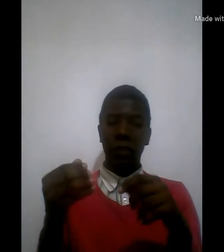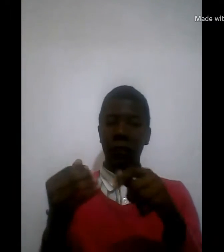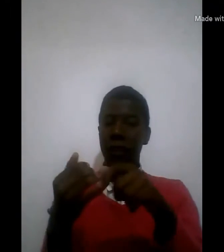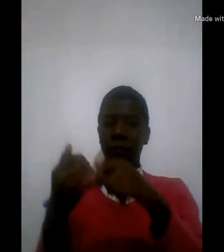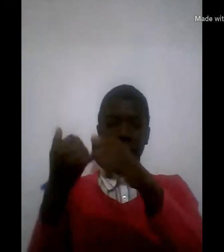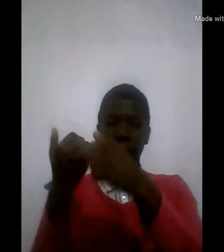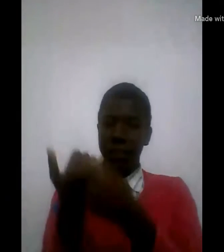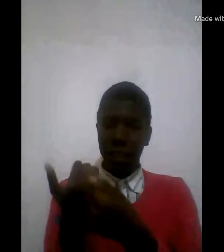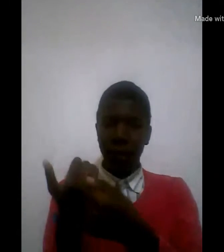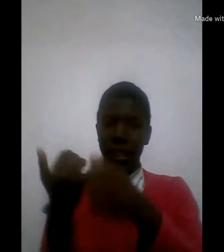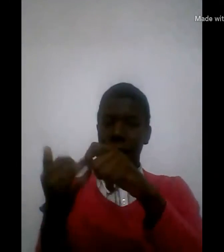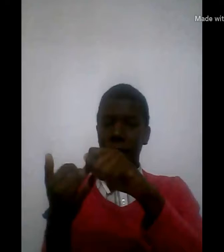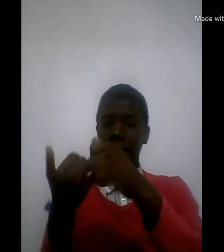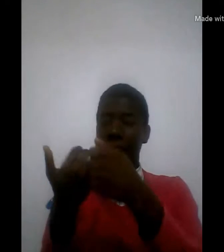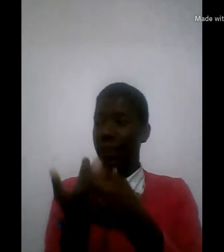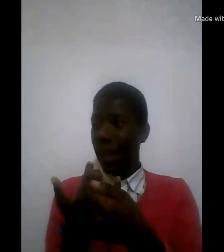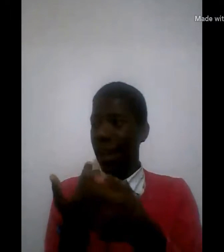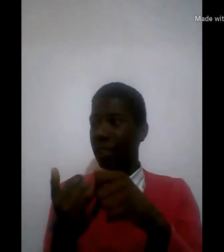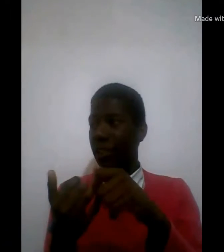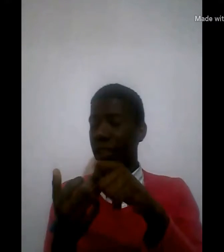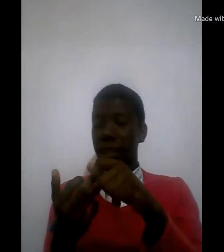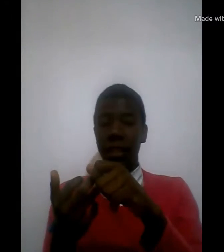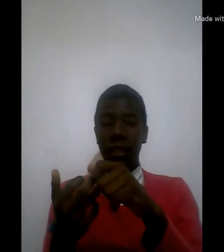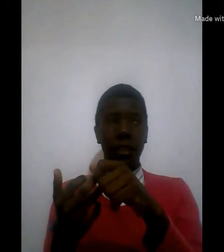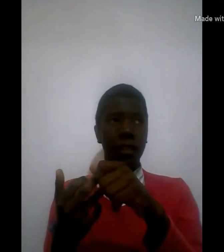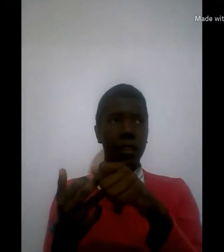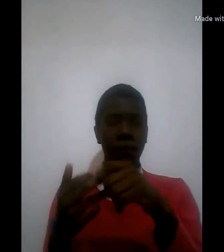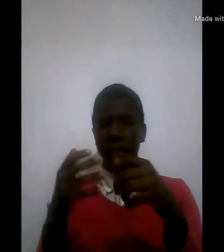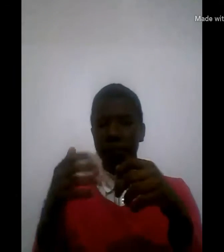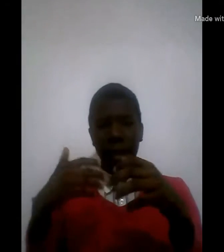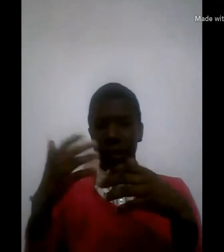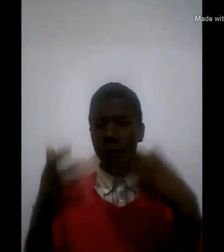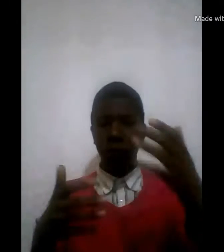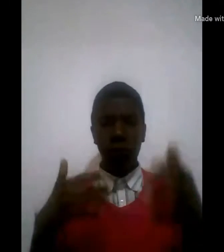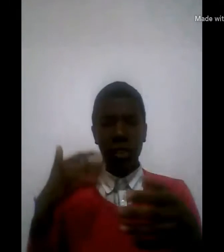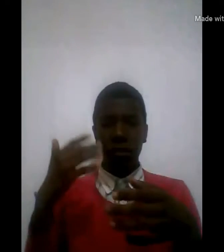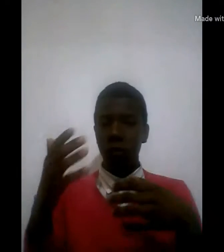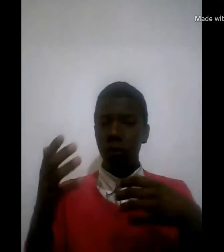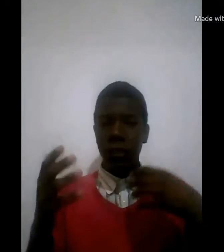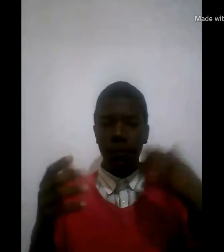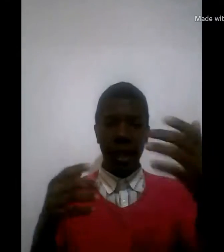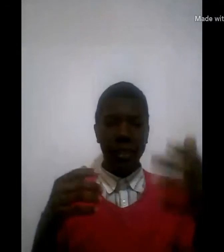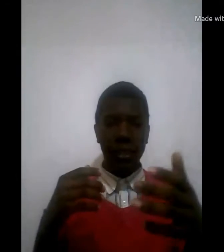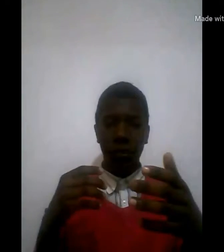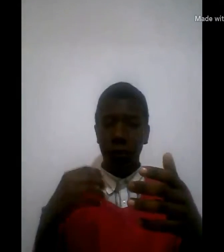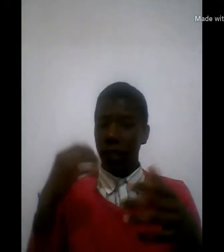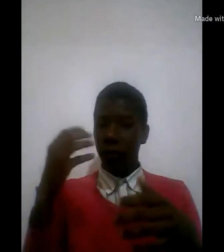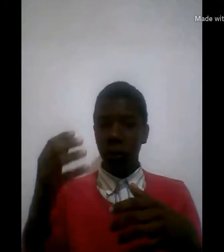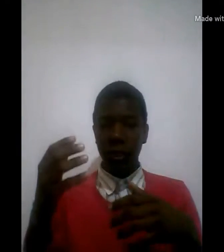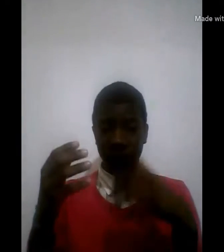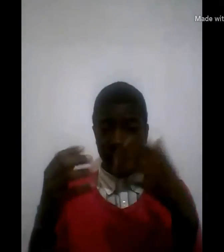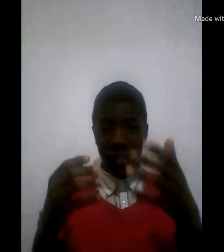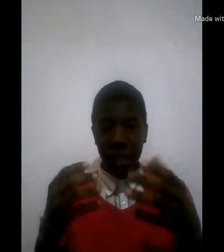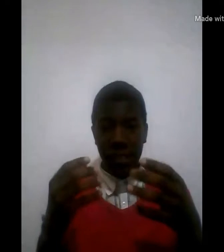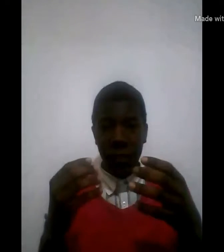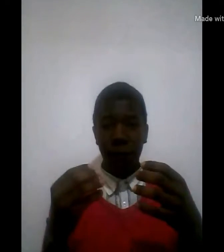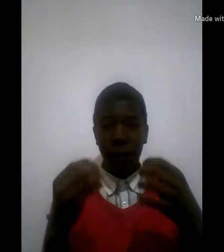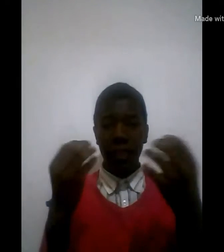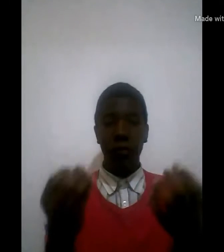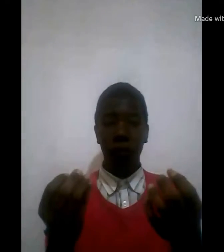educação, né? Fazer planejamento, estratégias e definir métodos, atitudes, práticas inovadoras, eficientes, que façam com